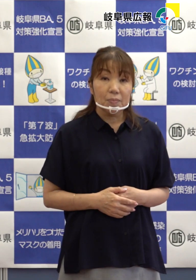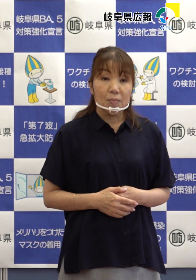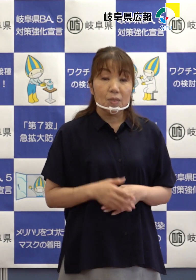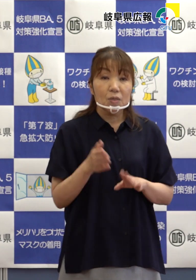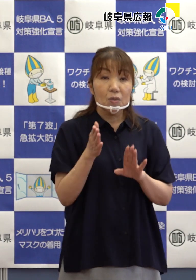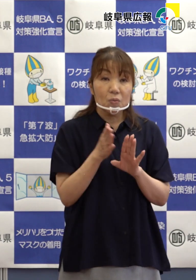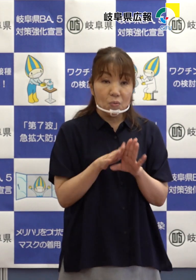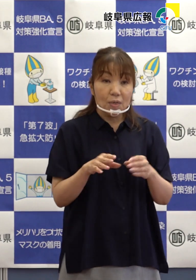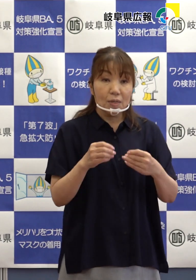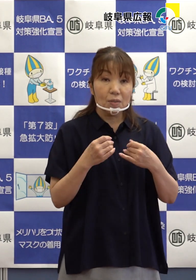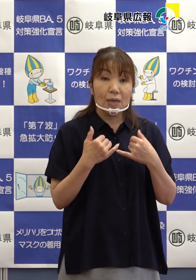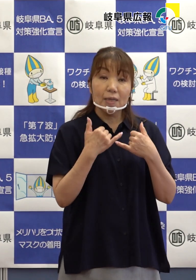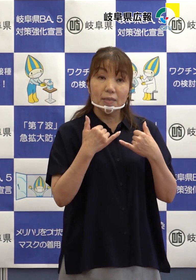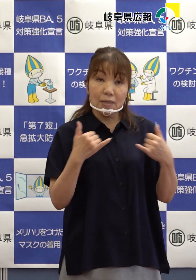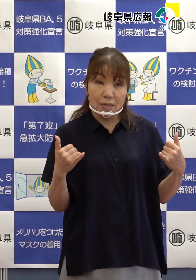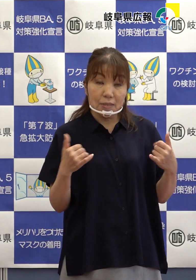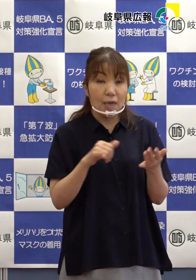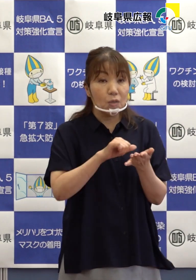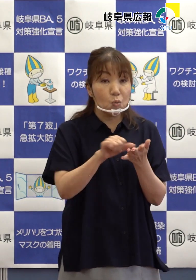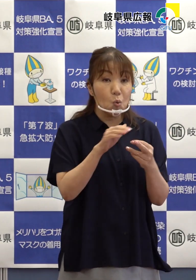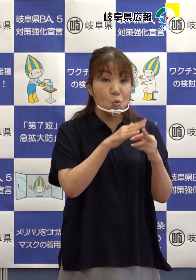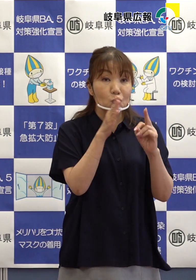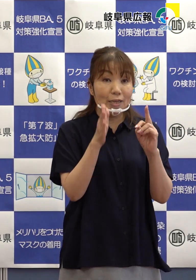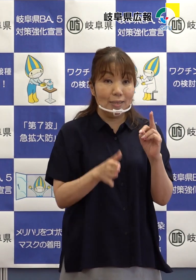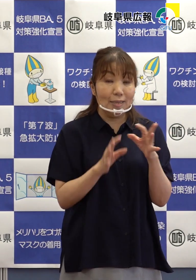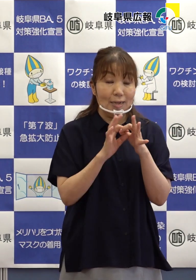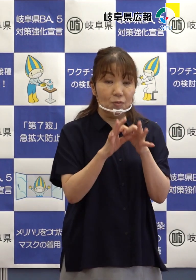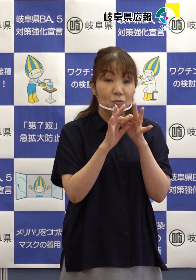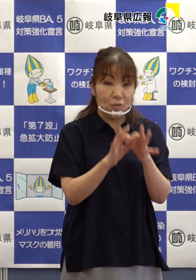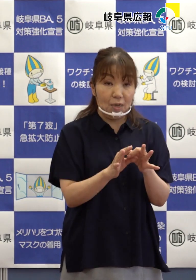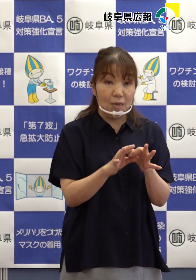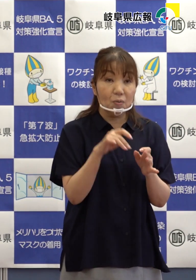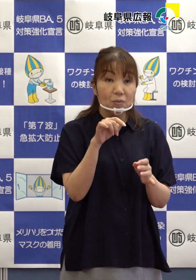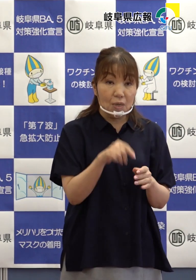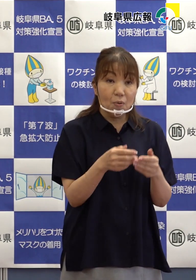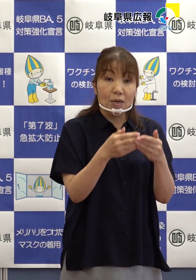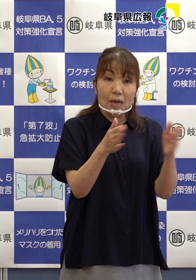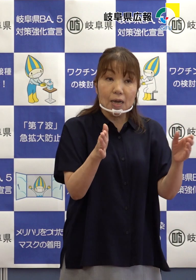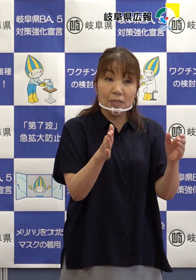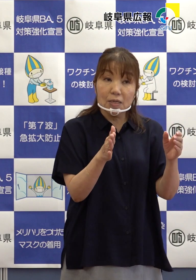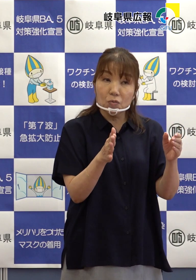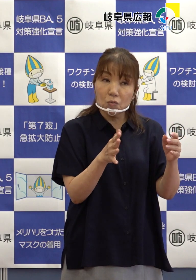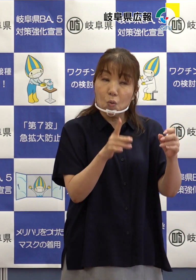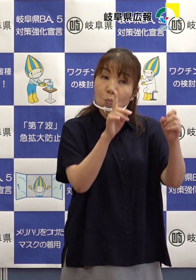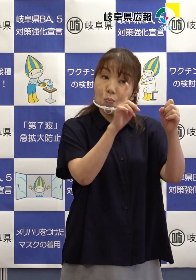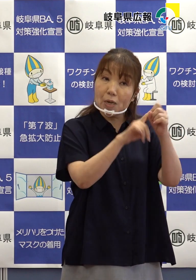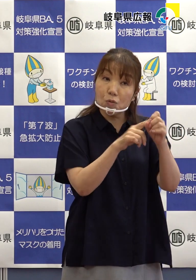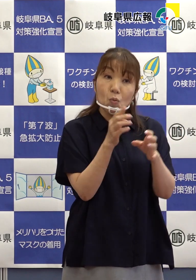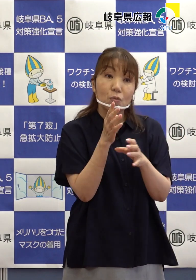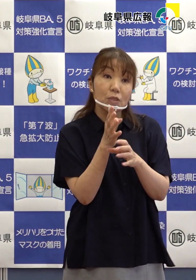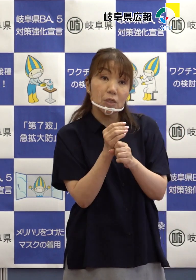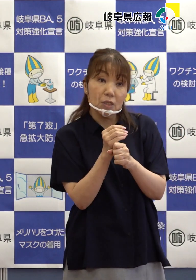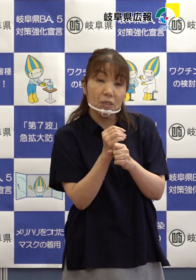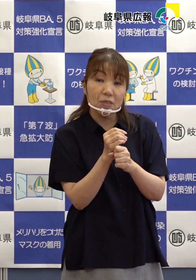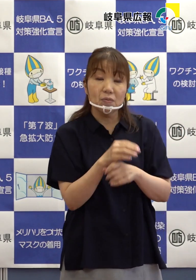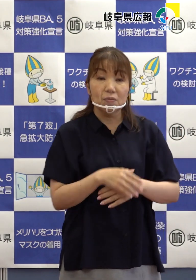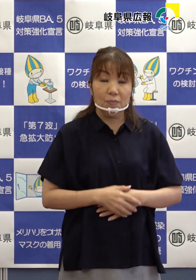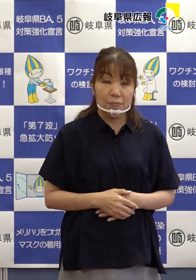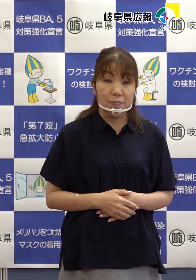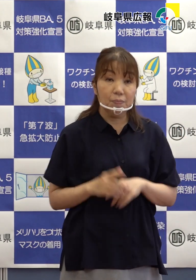ケンケン陽性者登録センターこちらはを解説を目で追っています展示機はあった